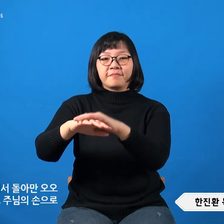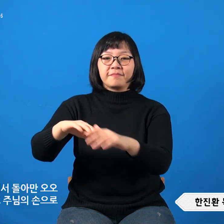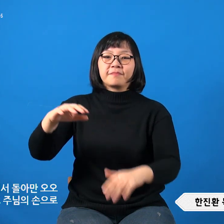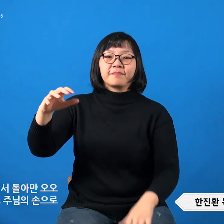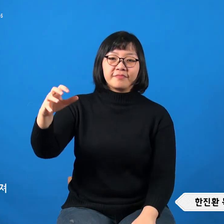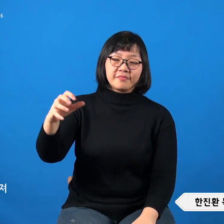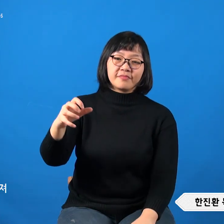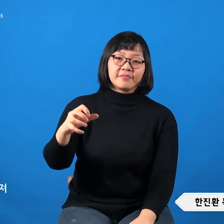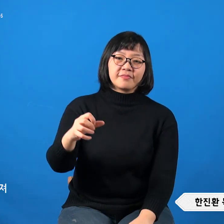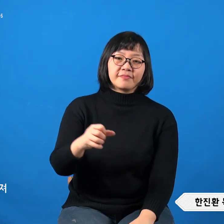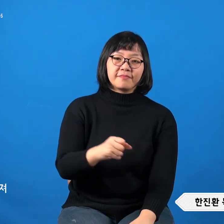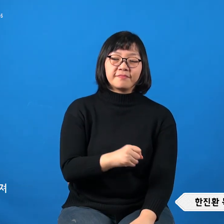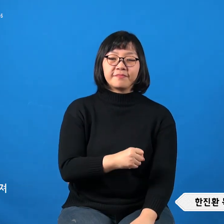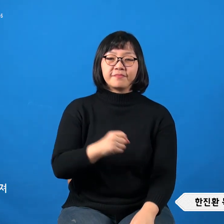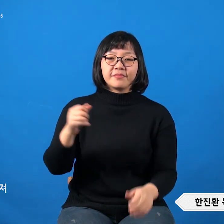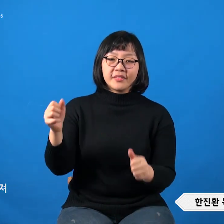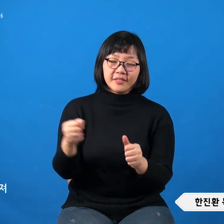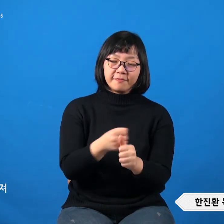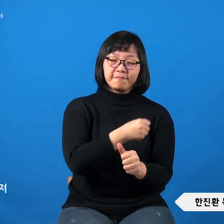손으로